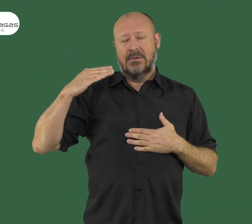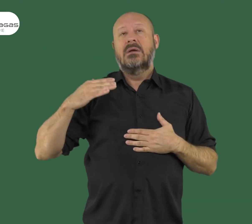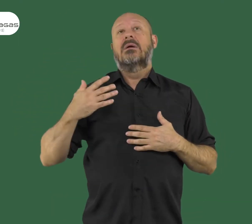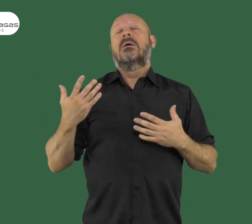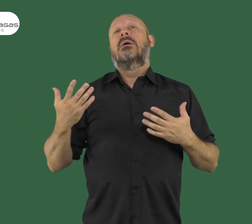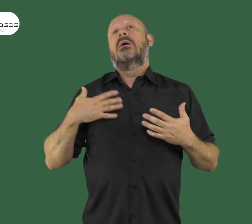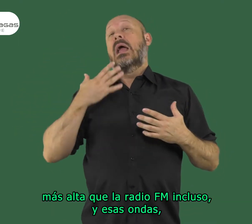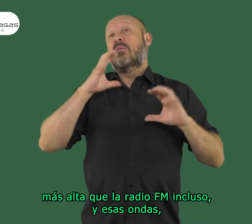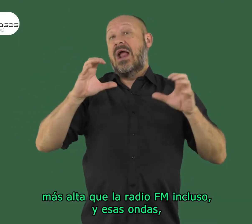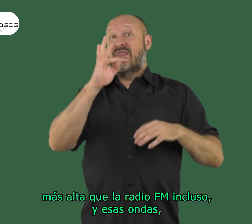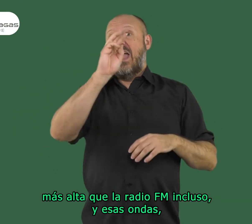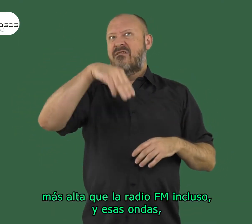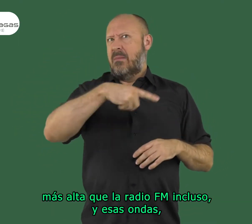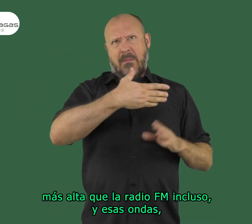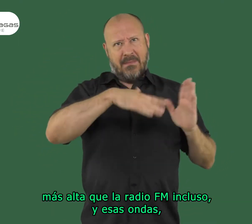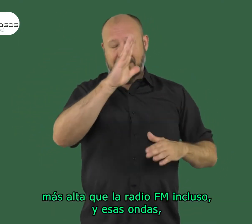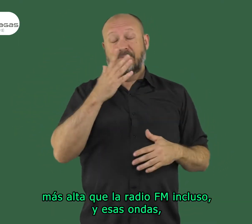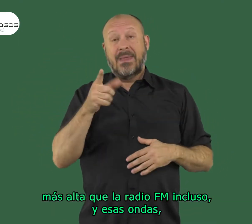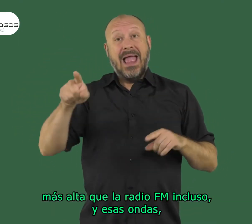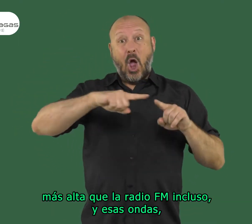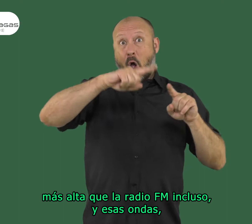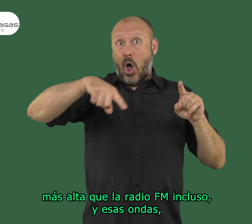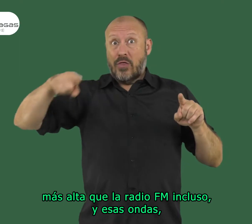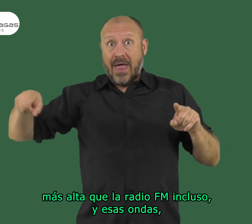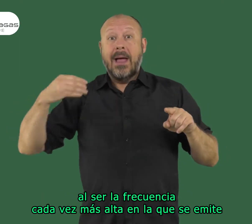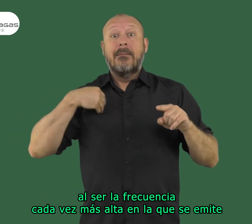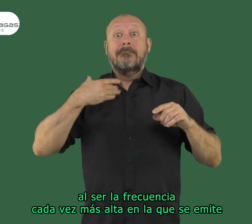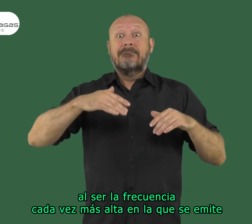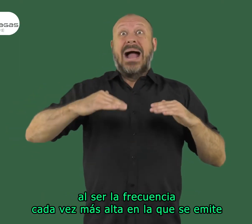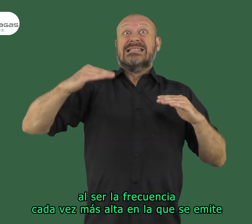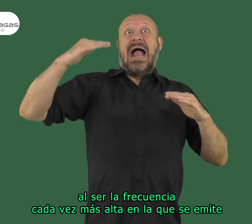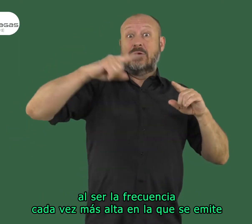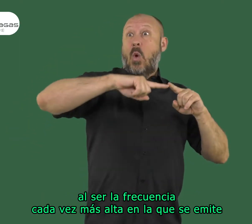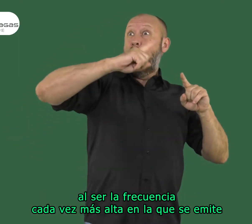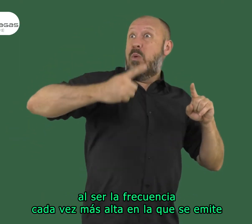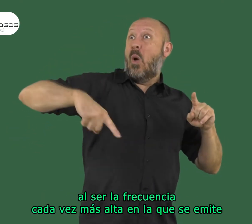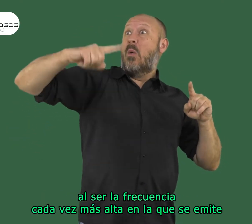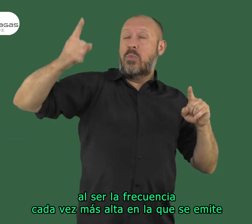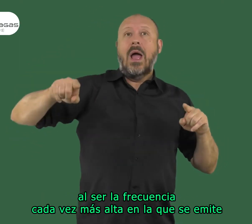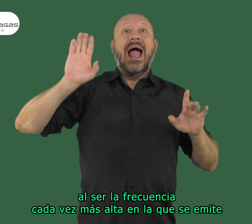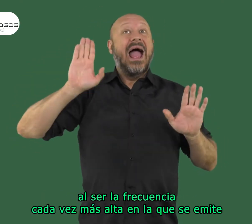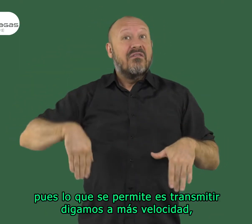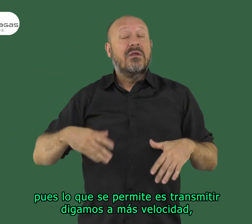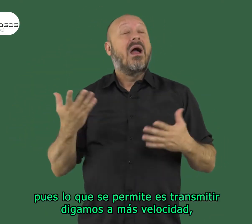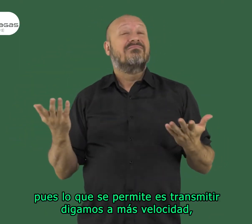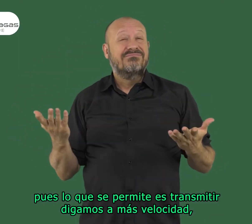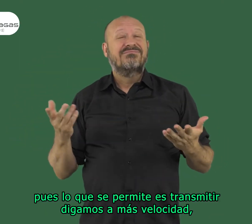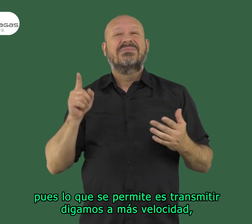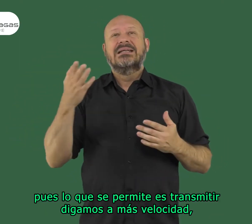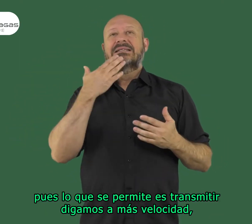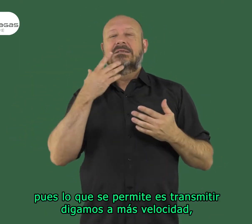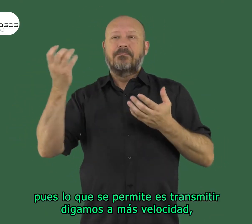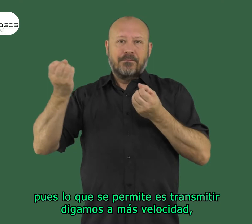más alta que la radio FM incluso. Esas ondas, al ser la frecuencia cada vez más alta en la que se emite, pues lo que